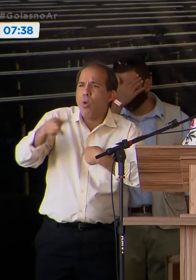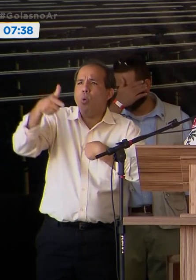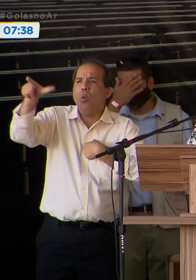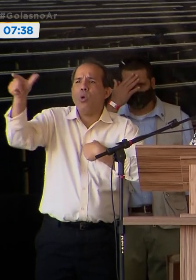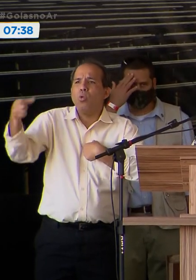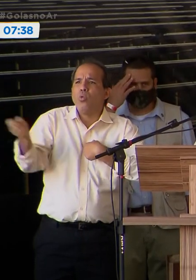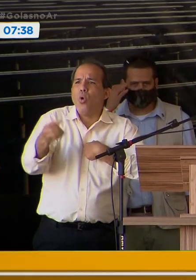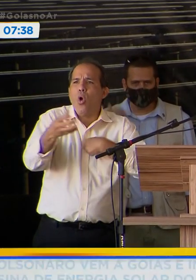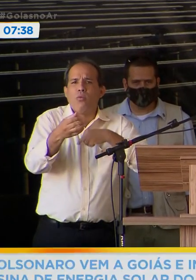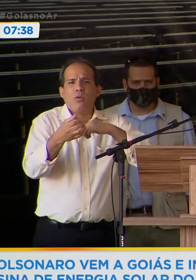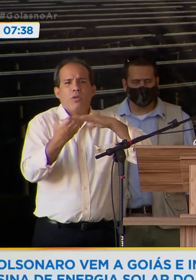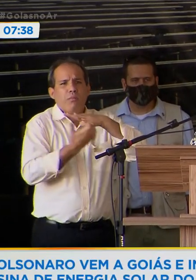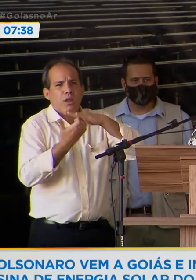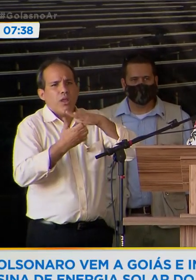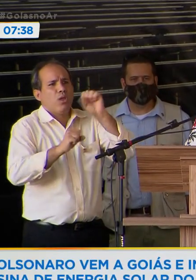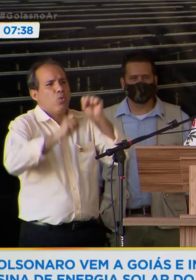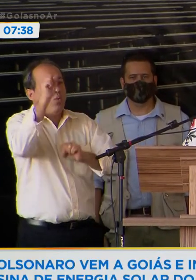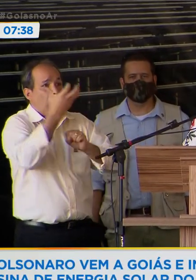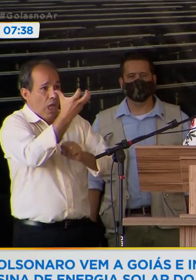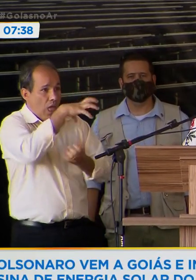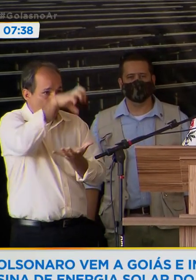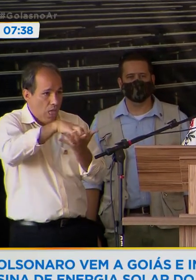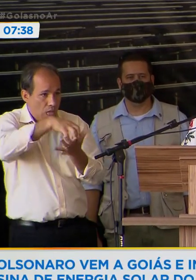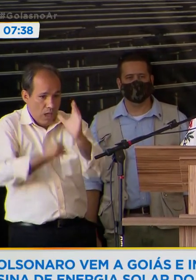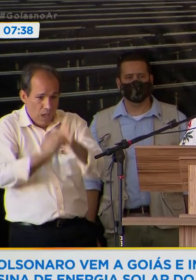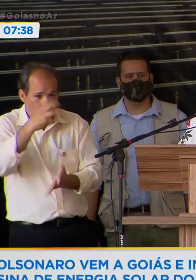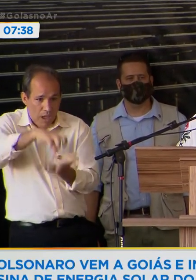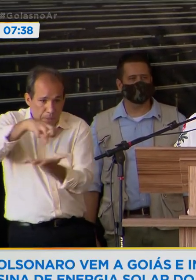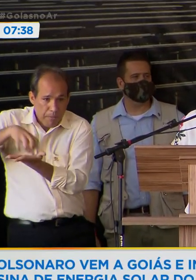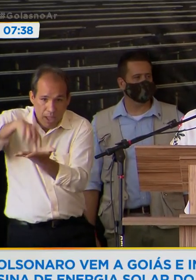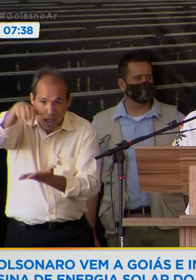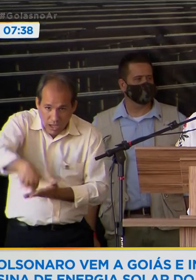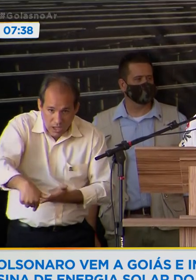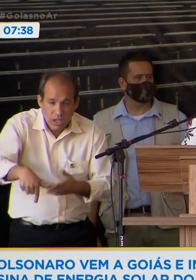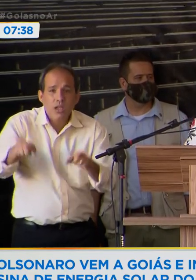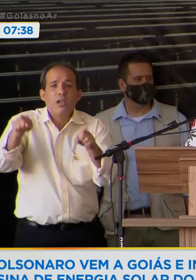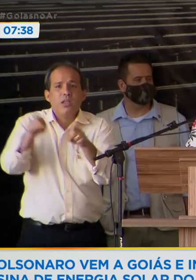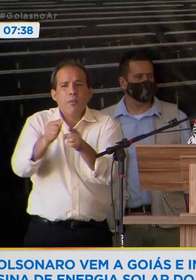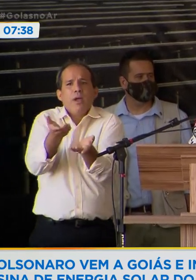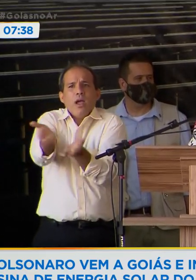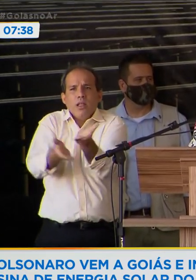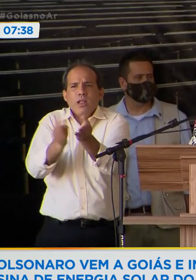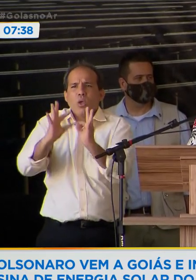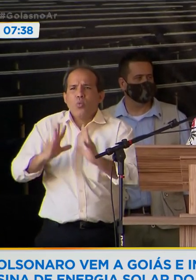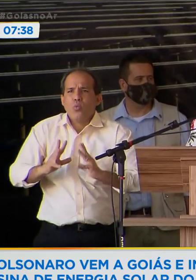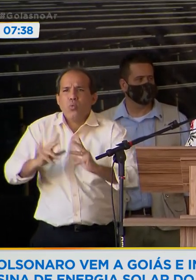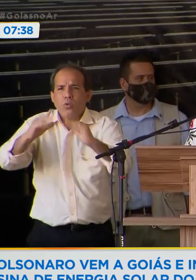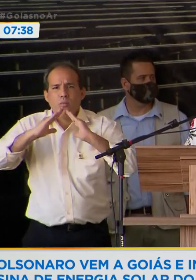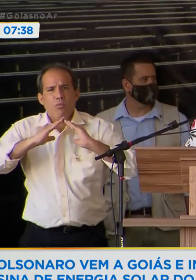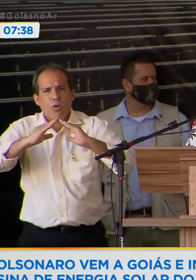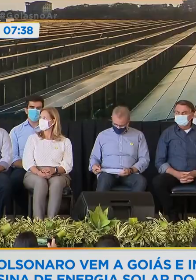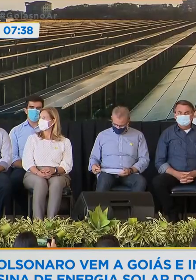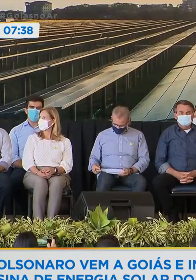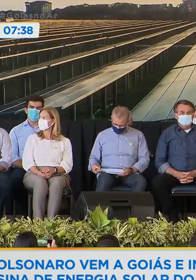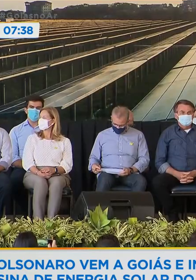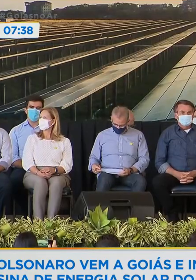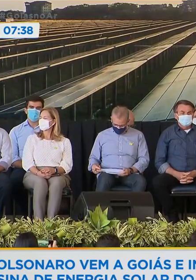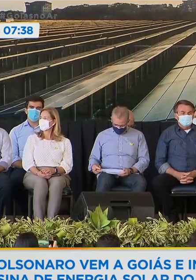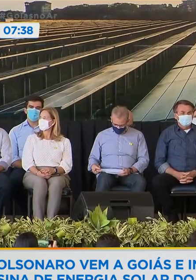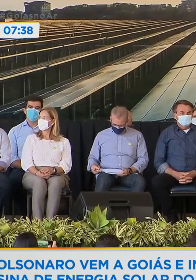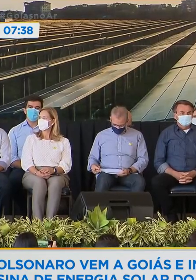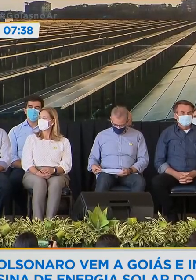novas indústrias que queiram aqui desinstalar bem como atender a todos os moradores de caldas novas